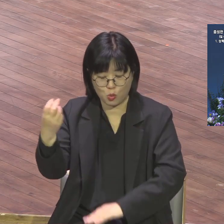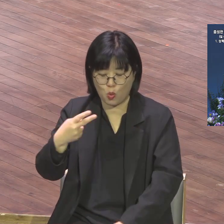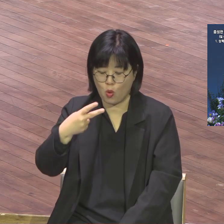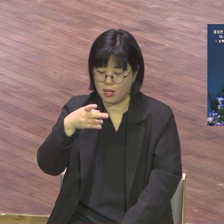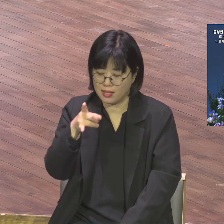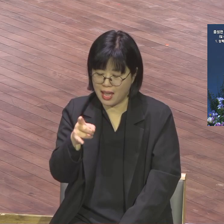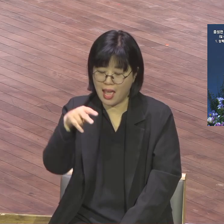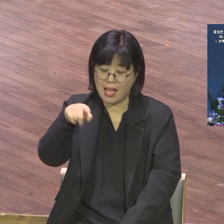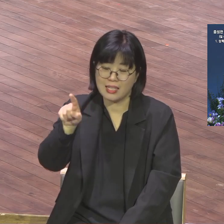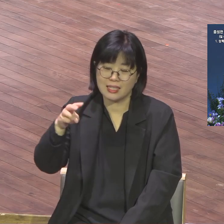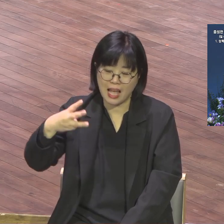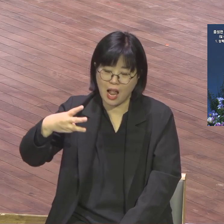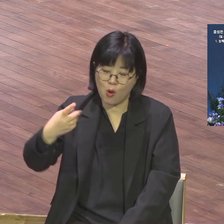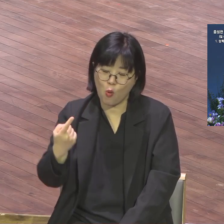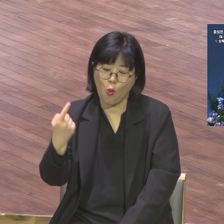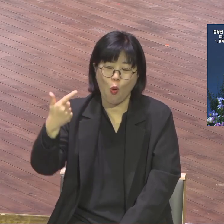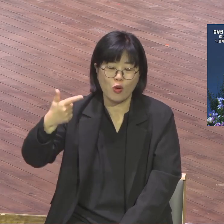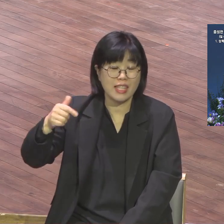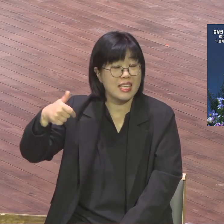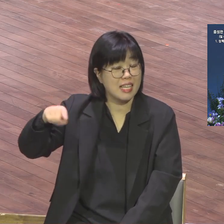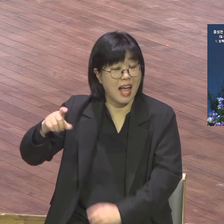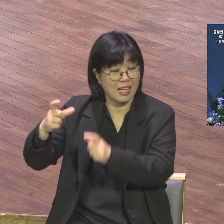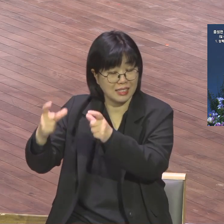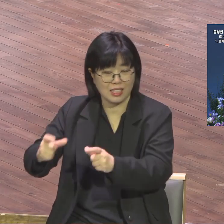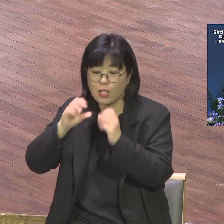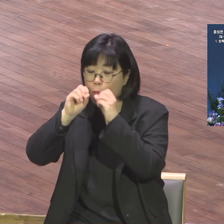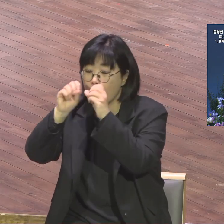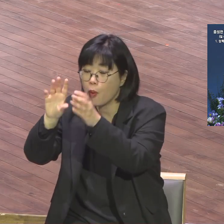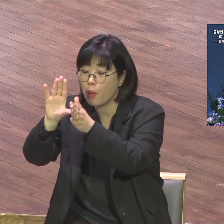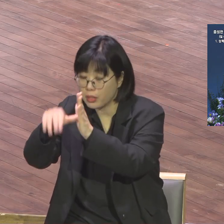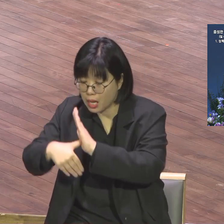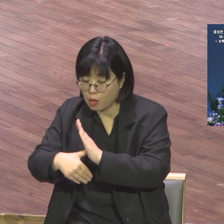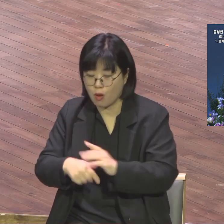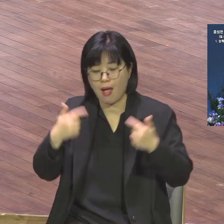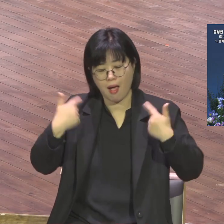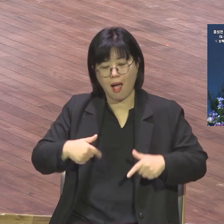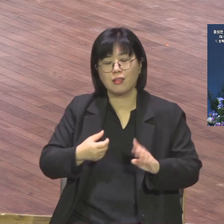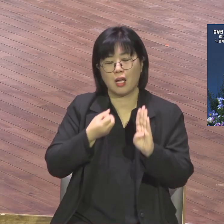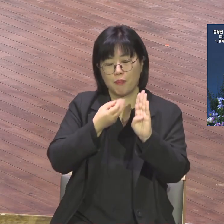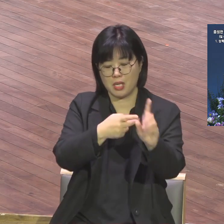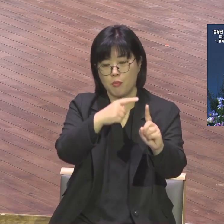로마 감옥에 갇혀 있는데도 이 빌립보 교회